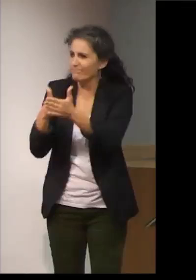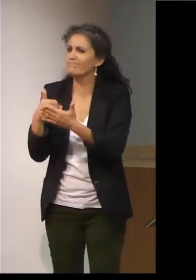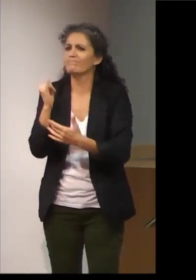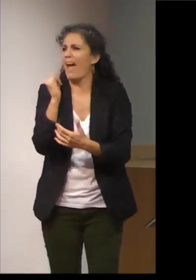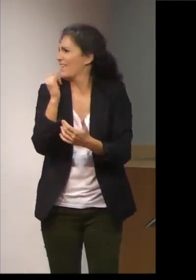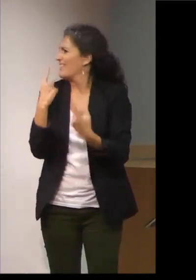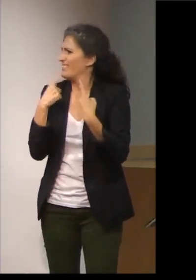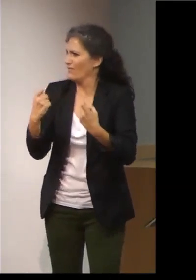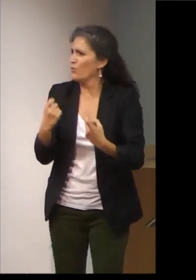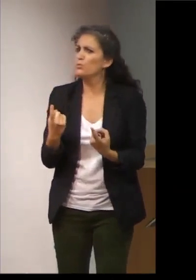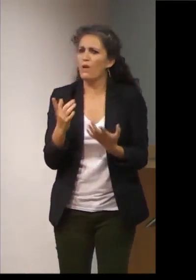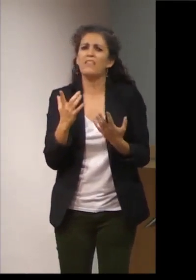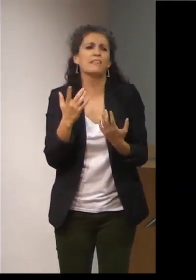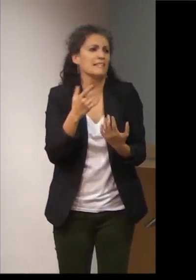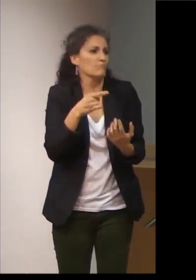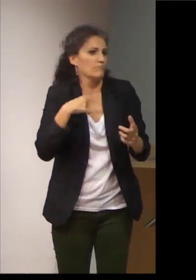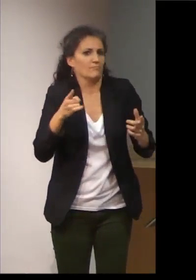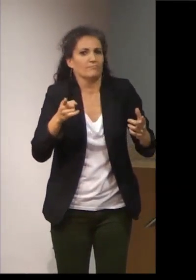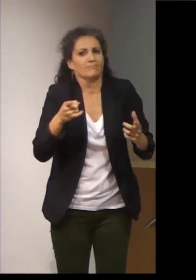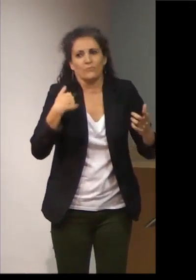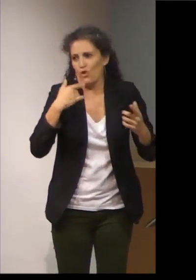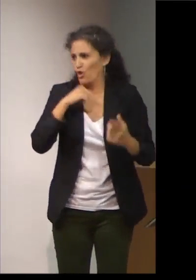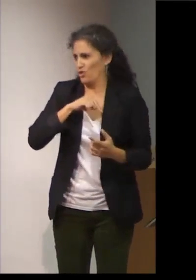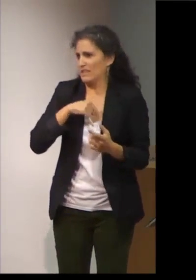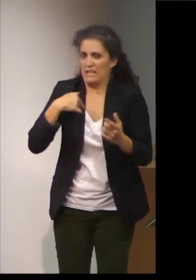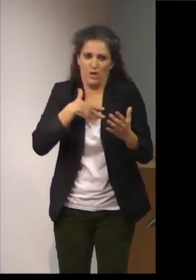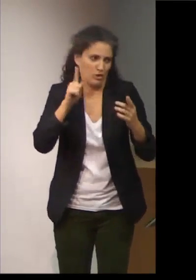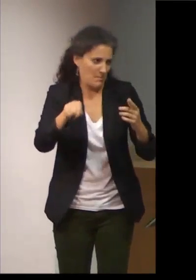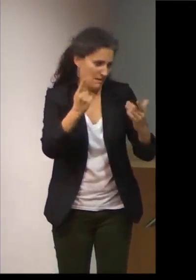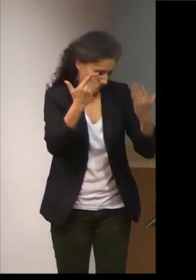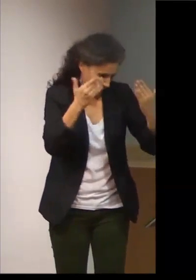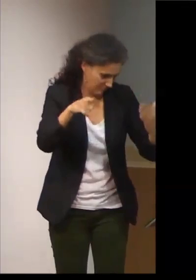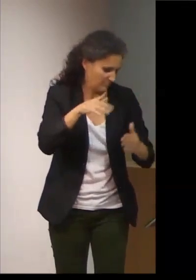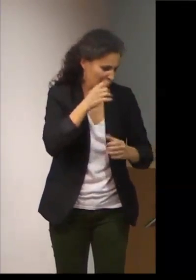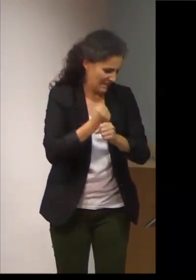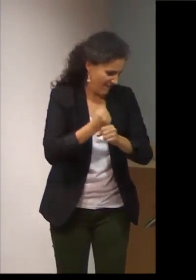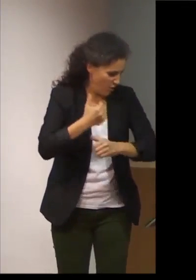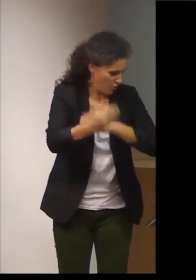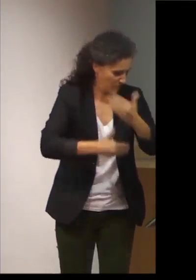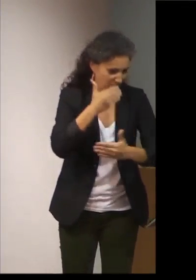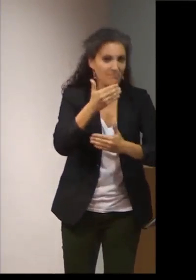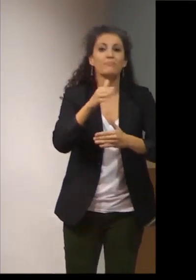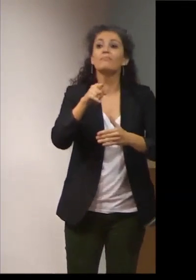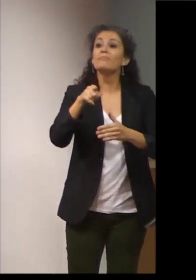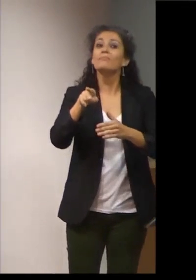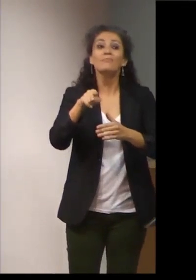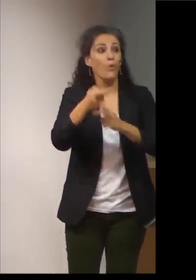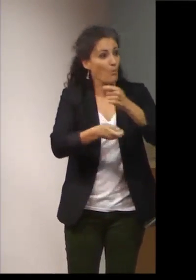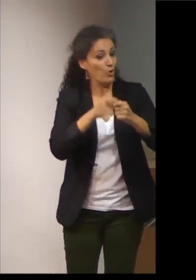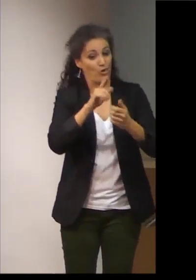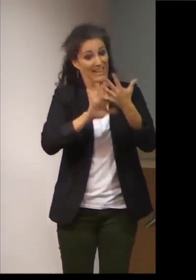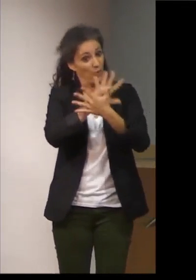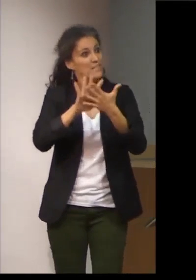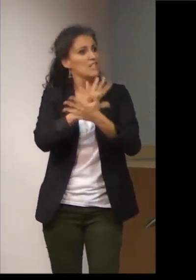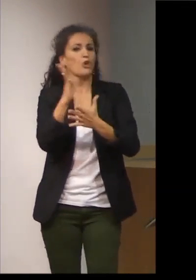un trabajo sencillo en la que os encontráis con multitud de obstáculos Y de dificultades y por eso quiero quiero